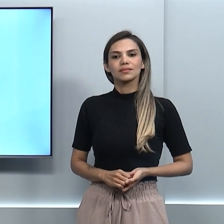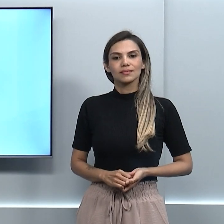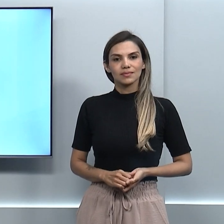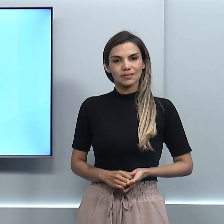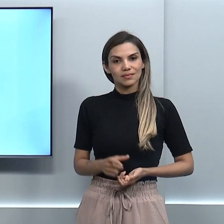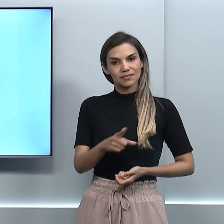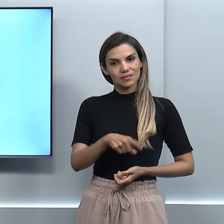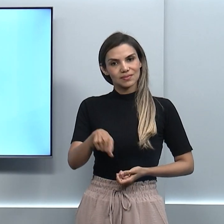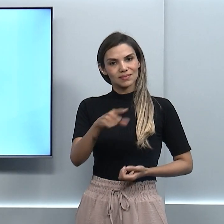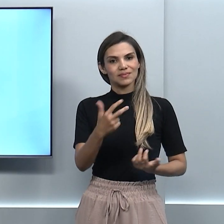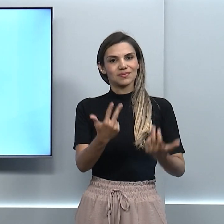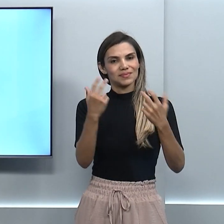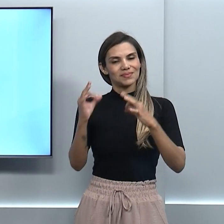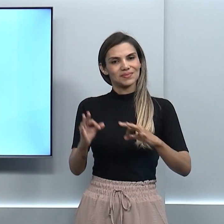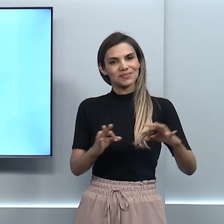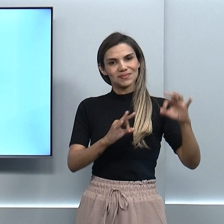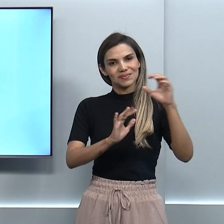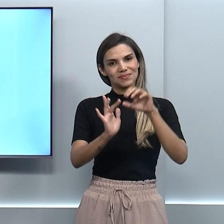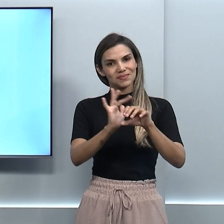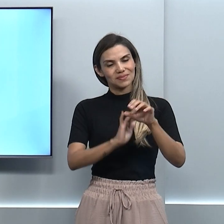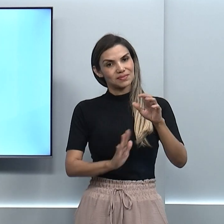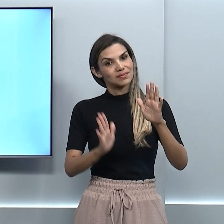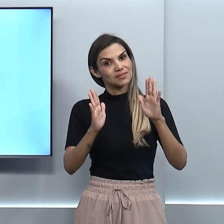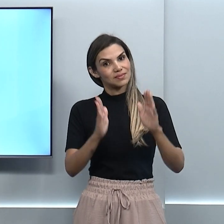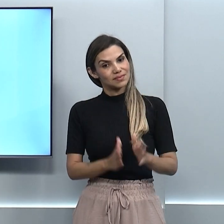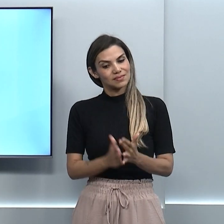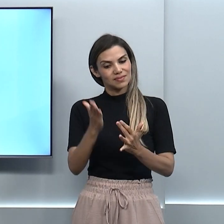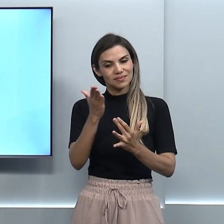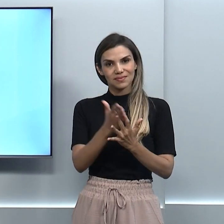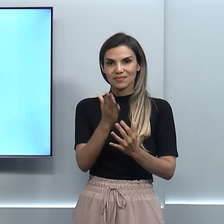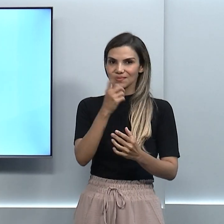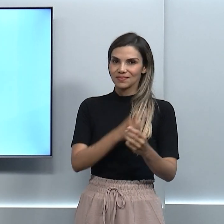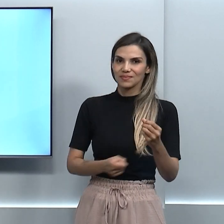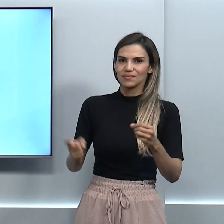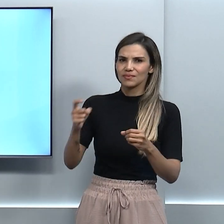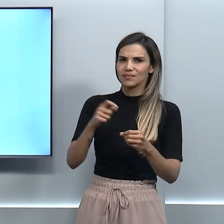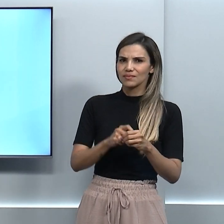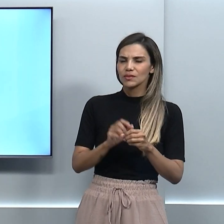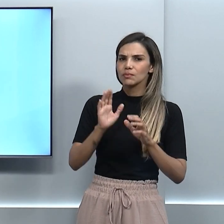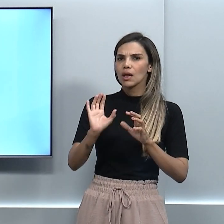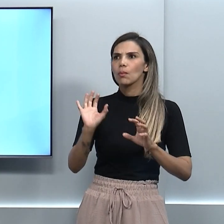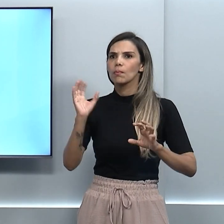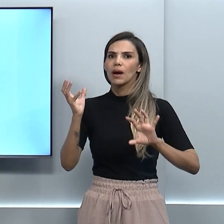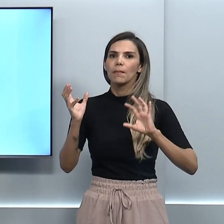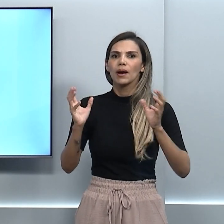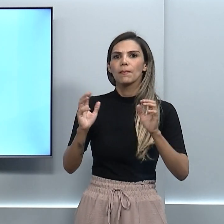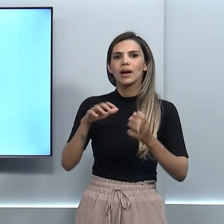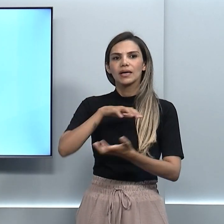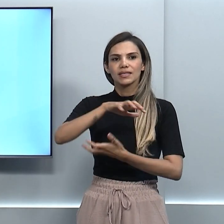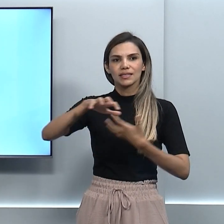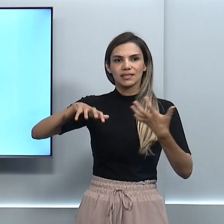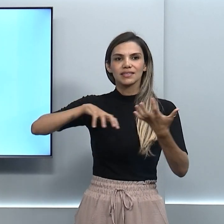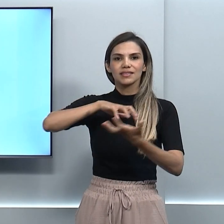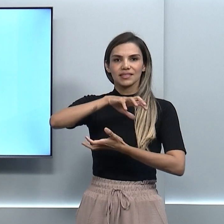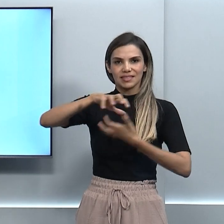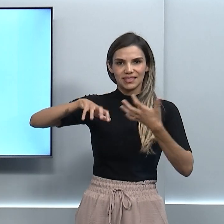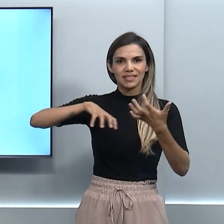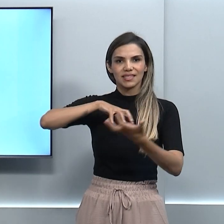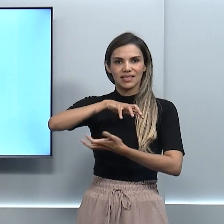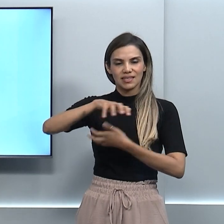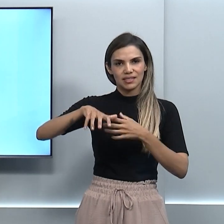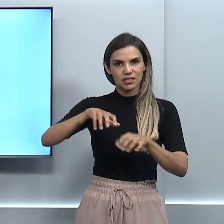Você está assistindo ao Conexões. Estamos de volta com atualizações sobre a greve do transporte coletivo de Goiânia, que